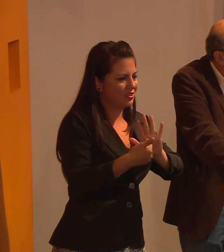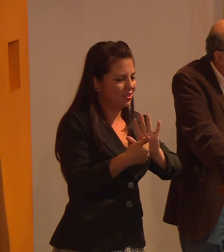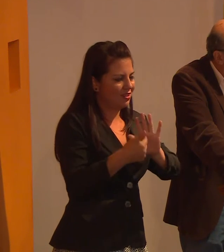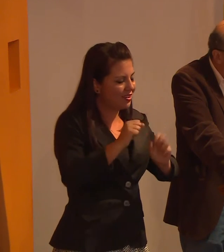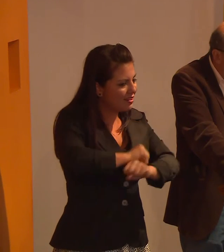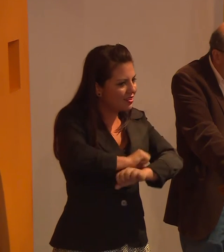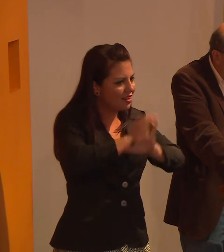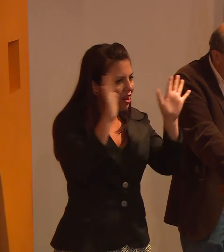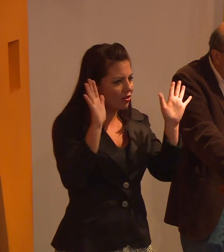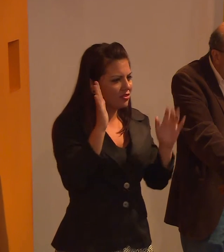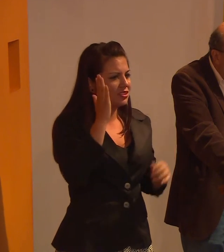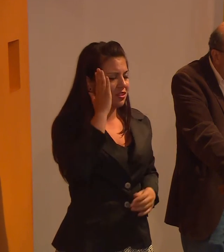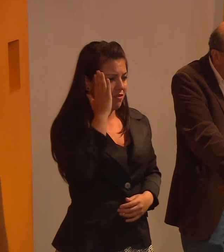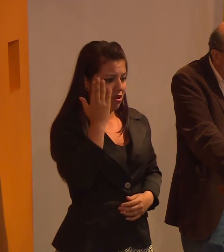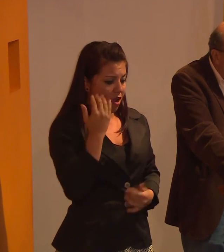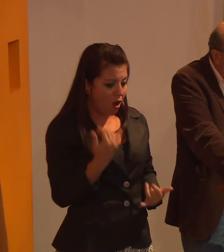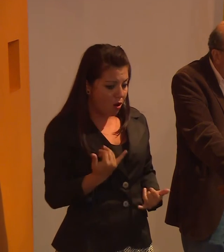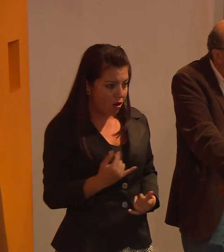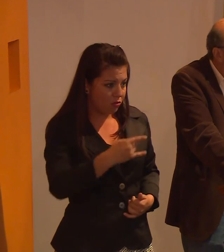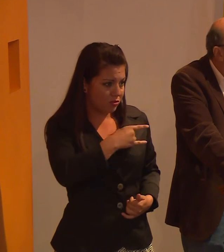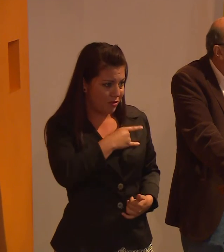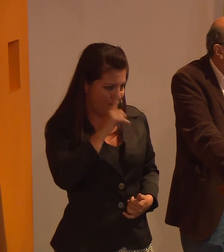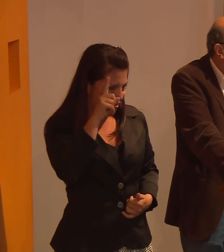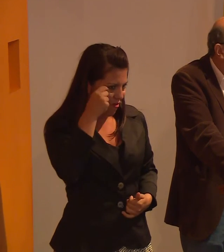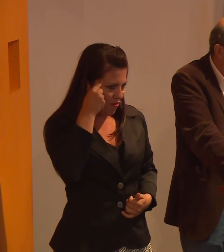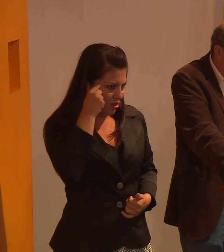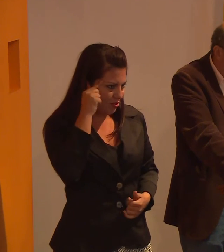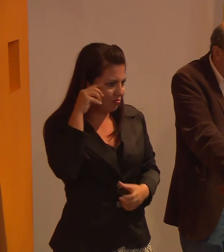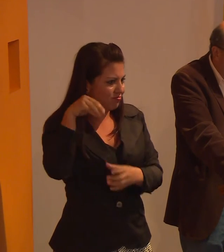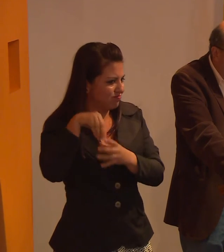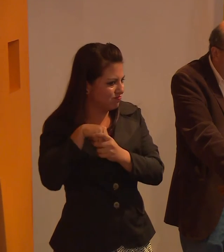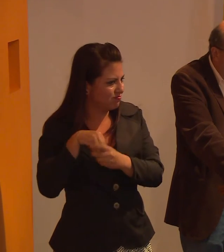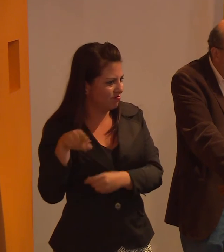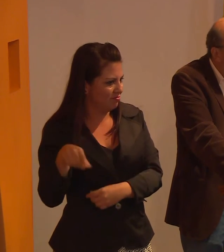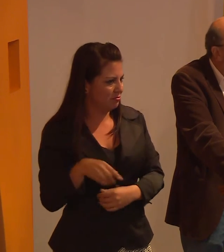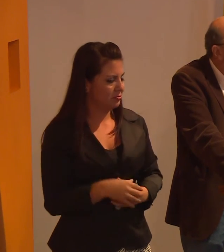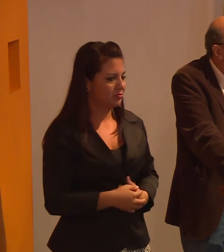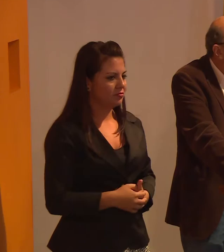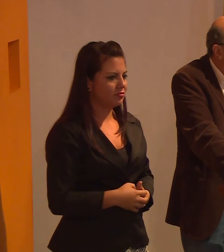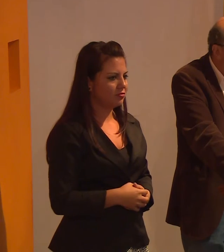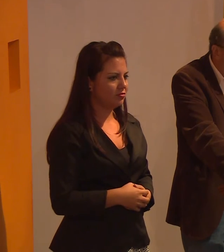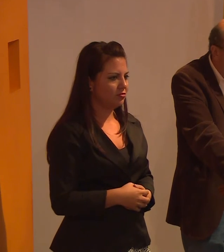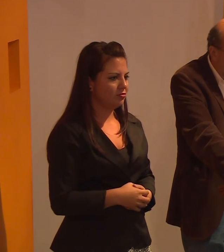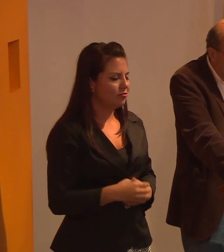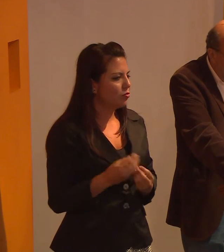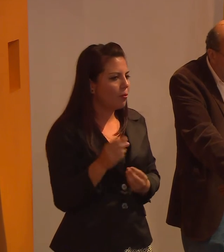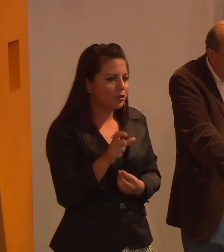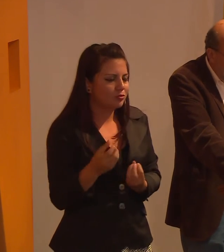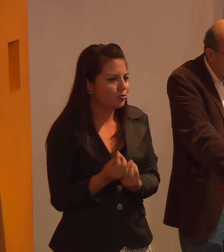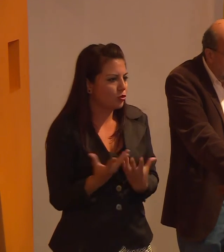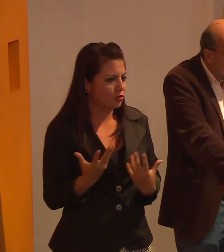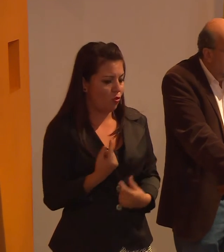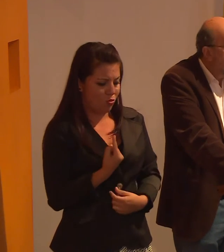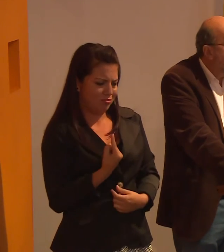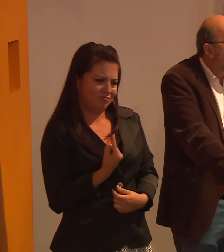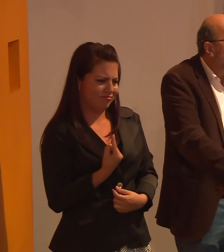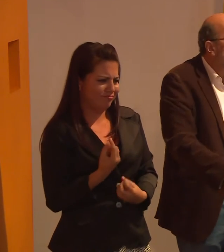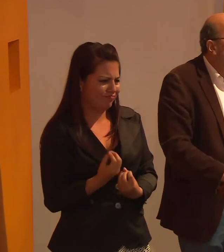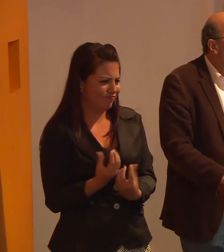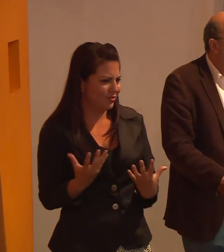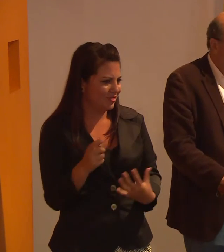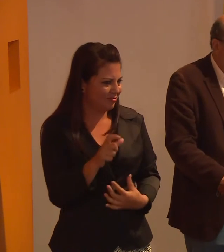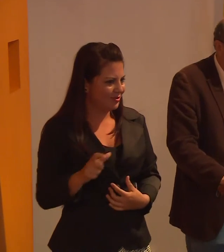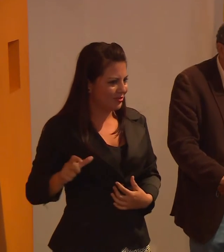de un gobierno universitario en concierto, de plurales. Y